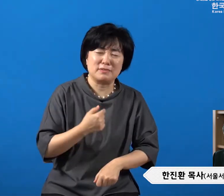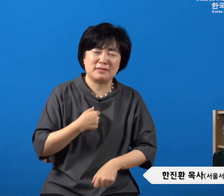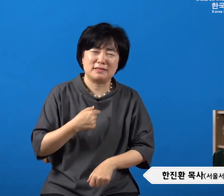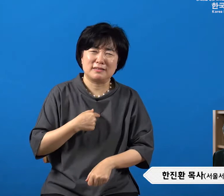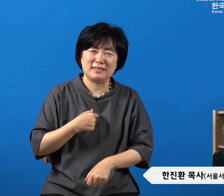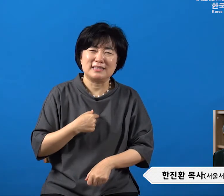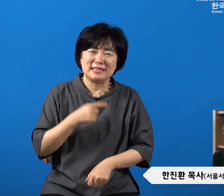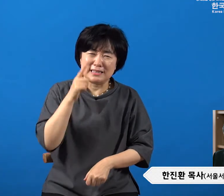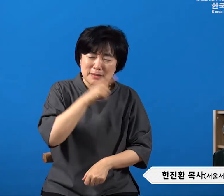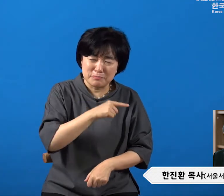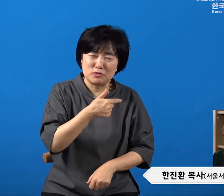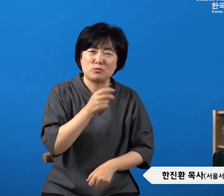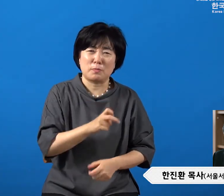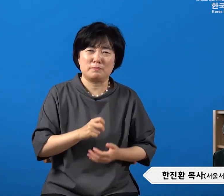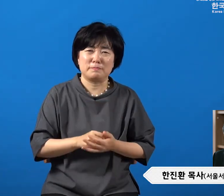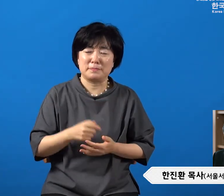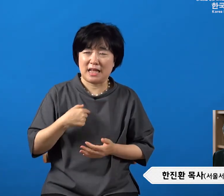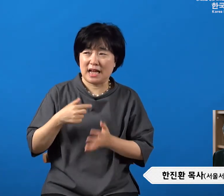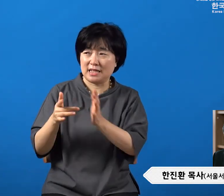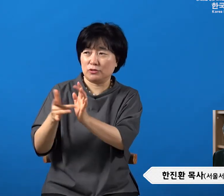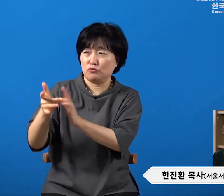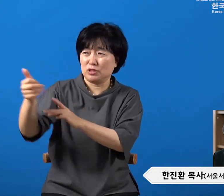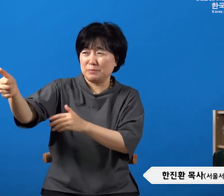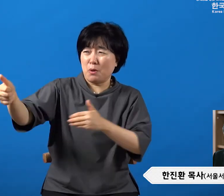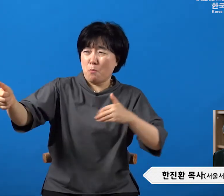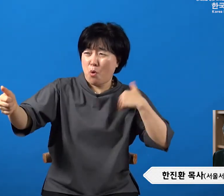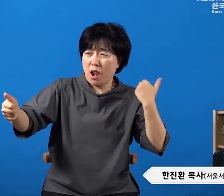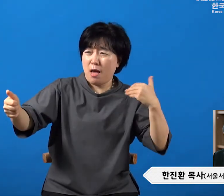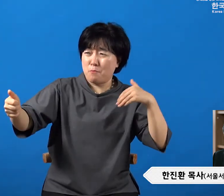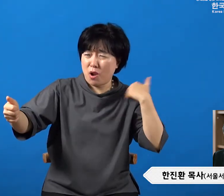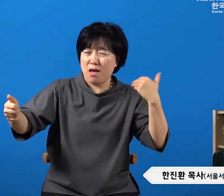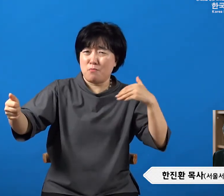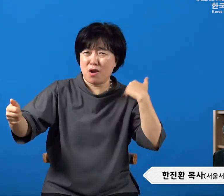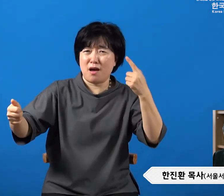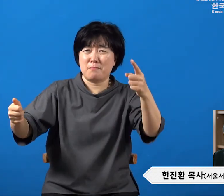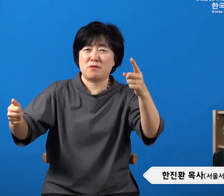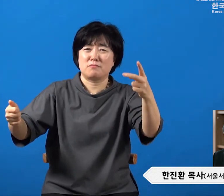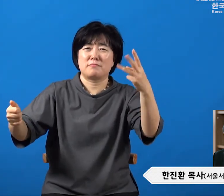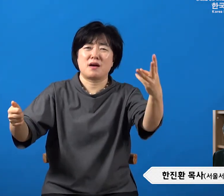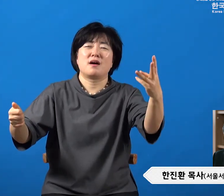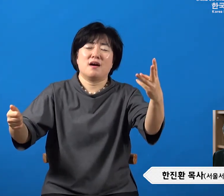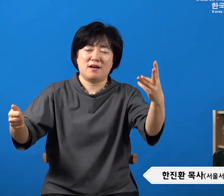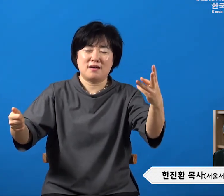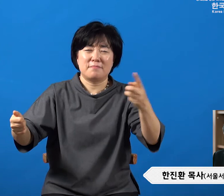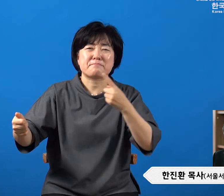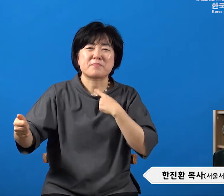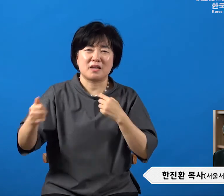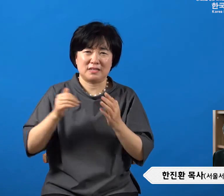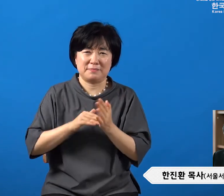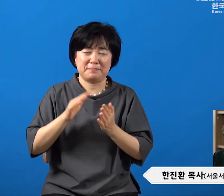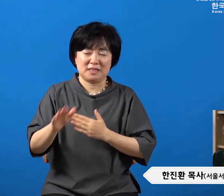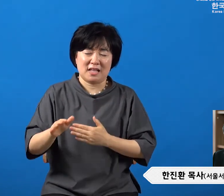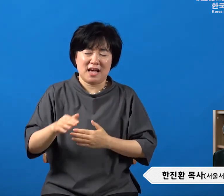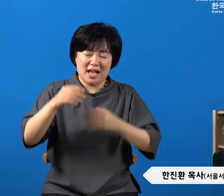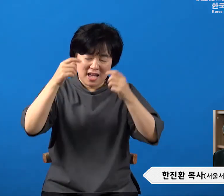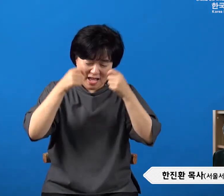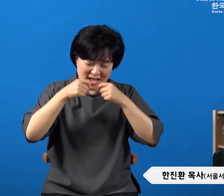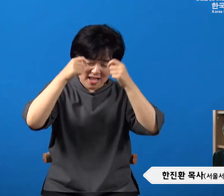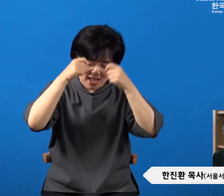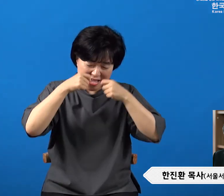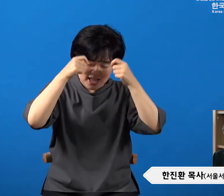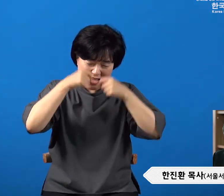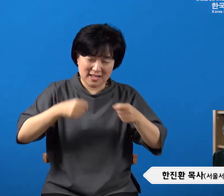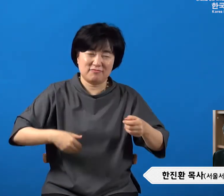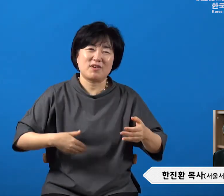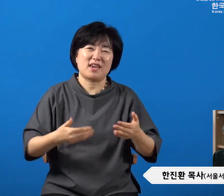놈입니다. 제가 주님 모른다고 부인했습니다. 밖에 나가서 통곡을 하면서 회개를 한 것입니다.